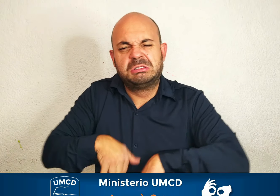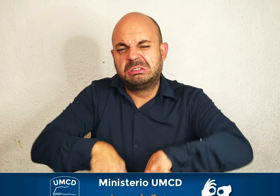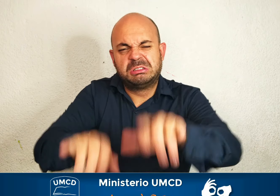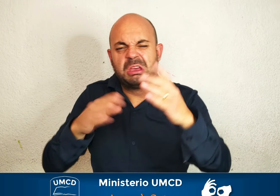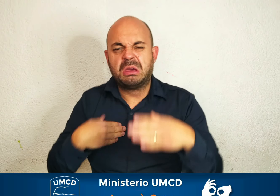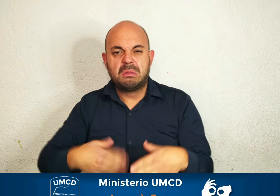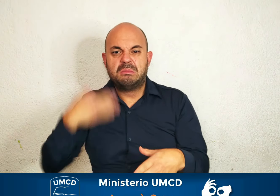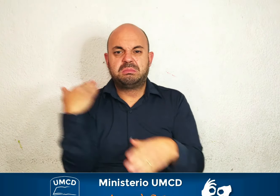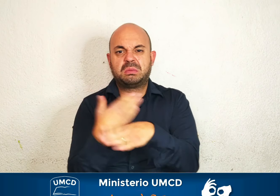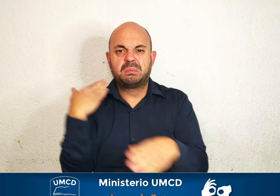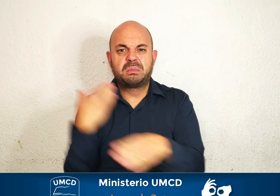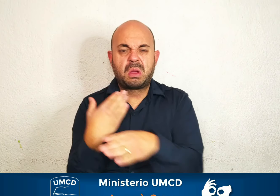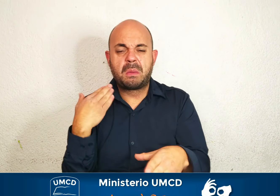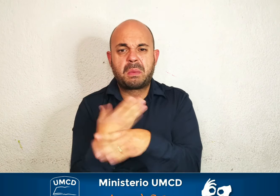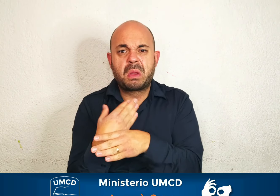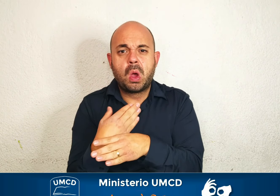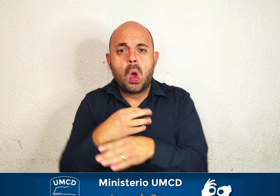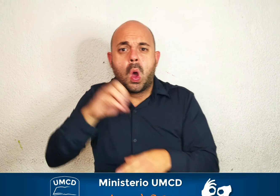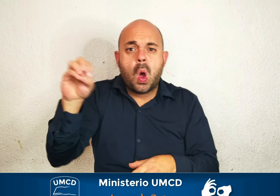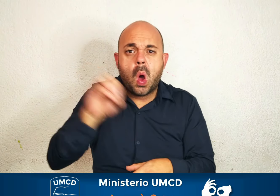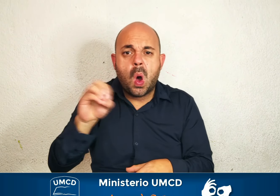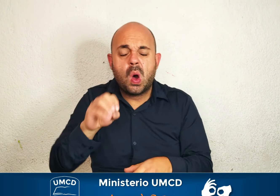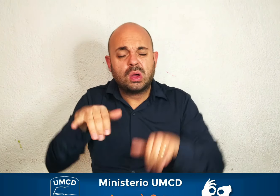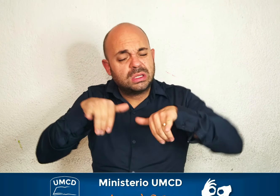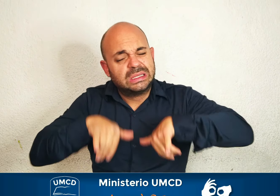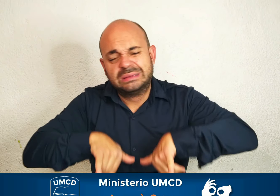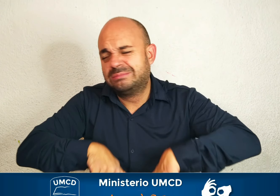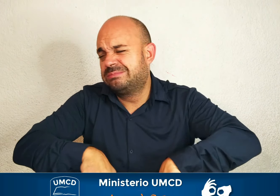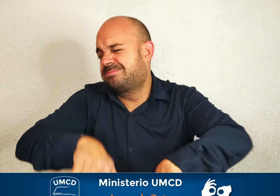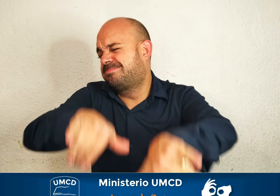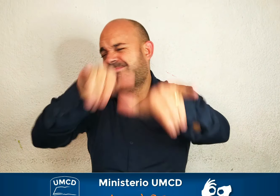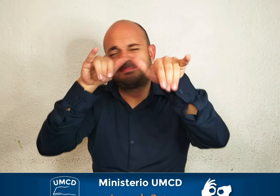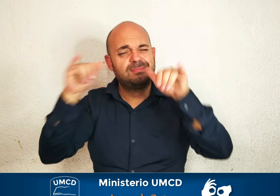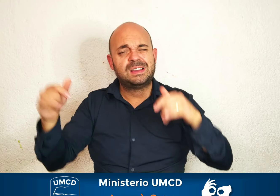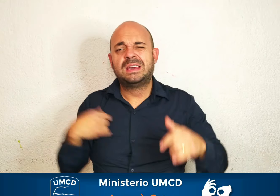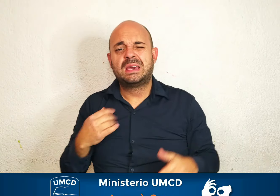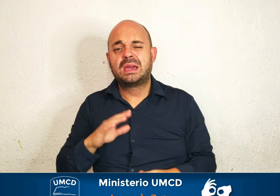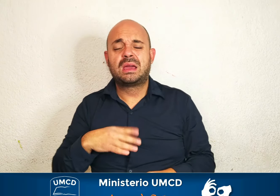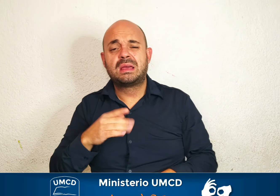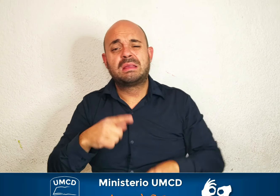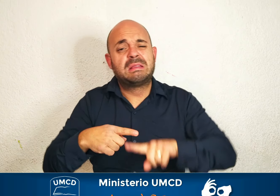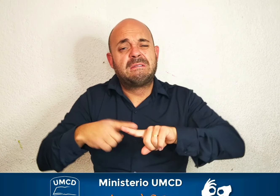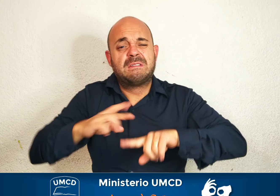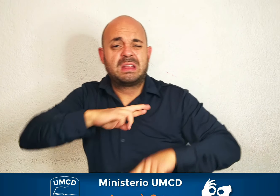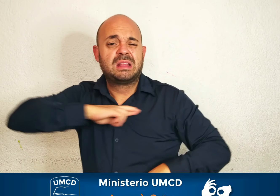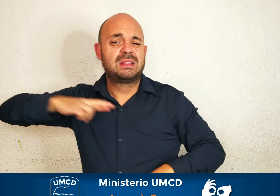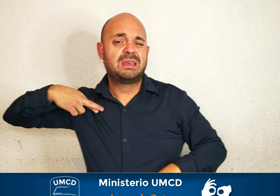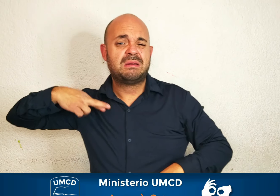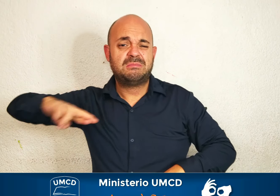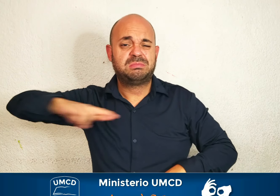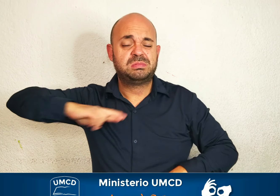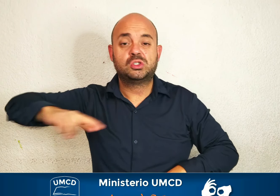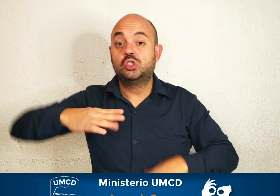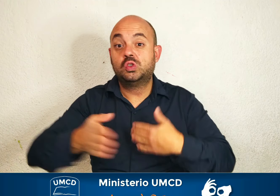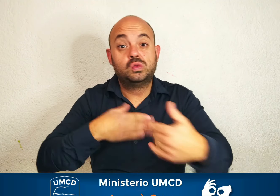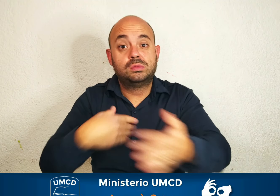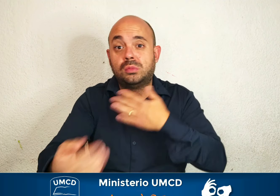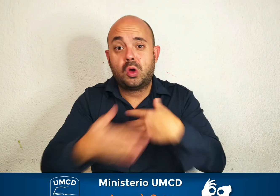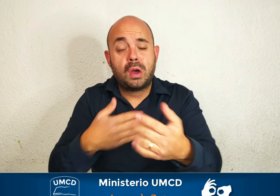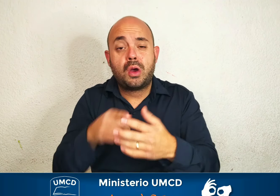a los demás, porque parte del amar a Dios es amar a todos los seres que Él creó y con quienes Él también se